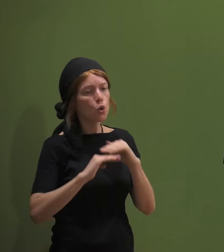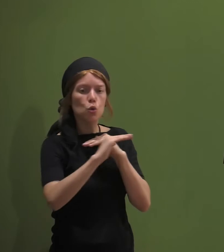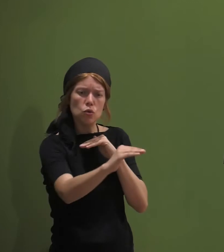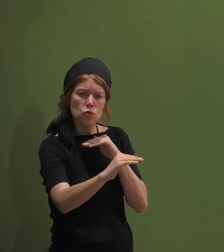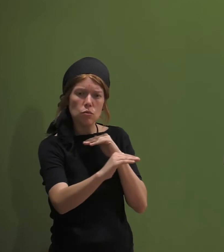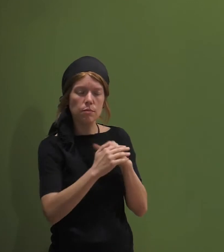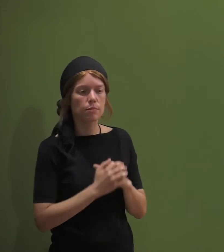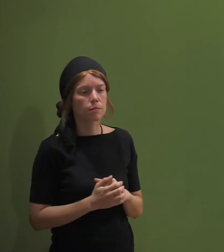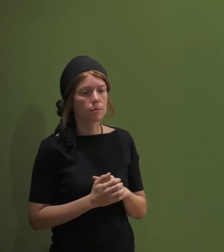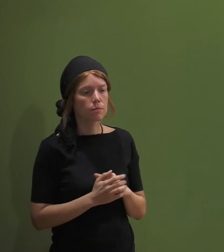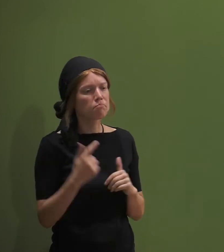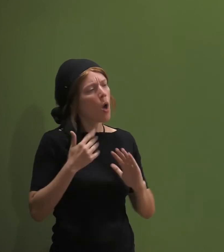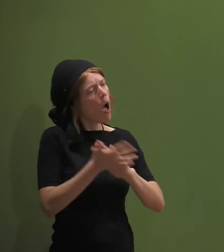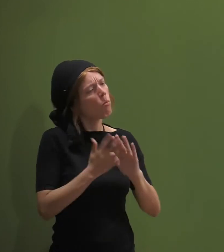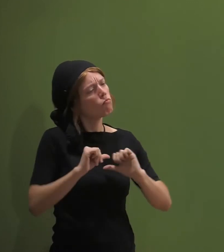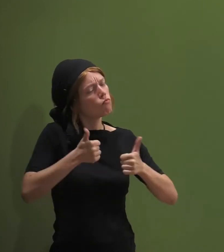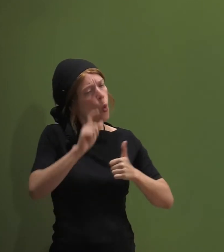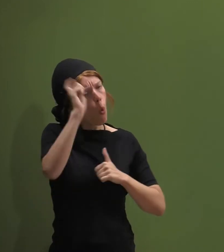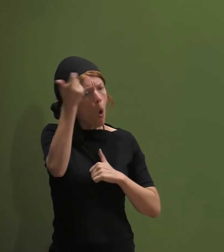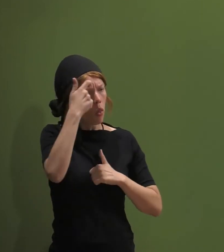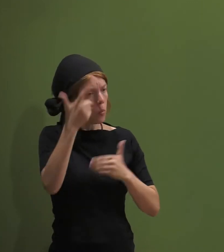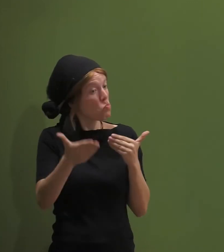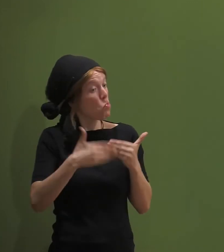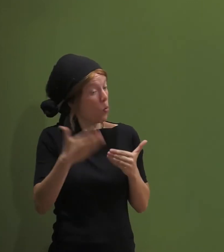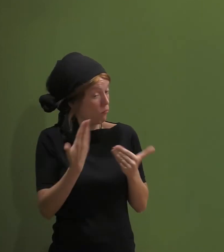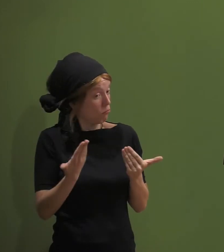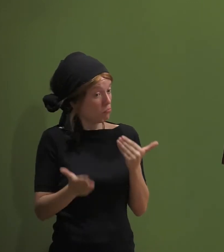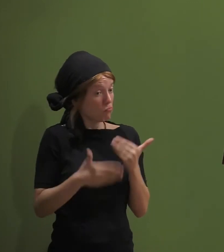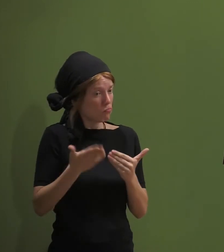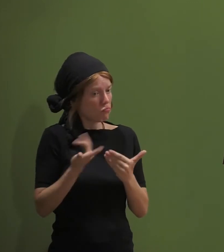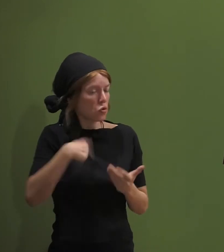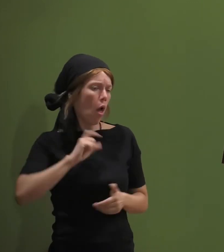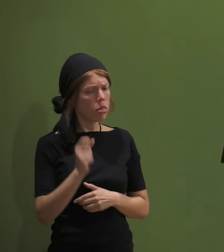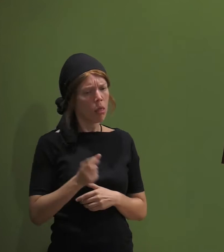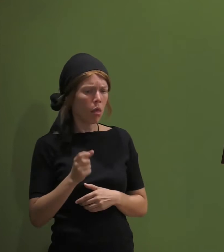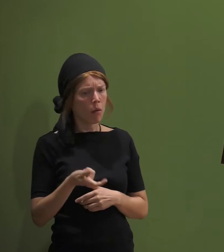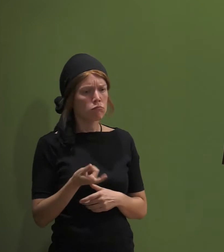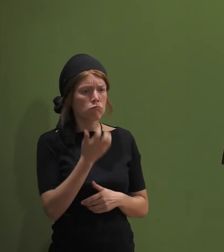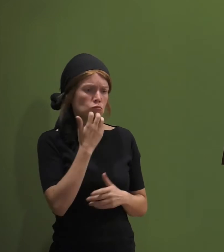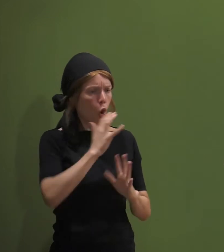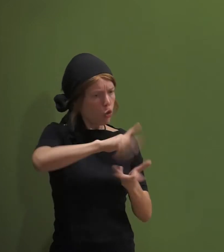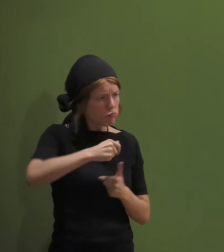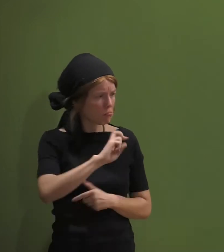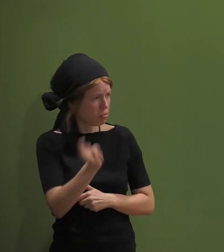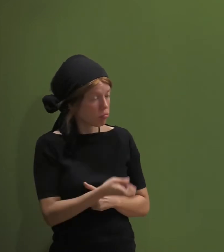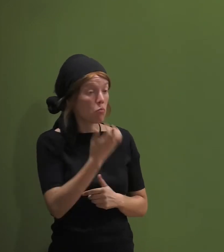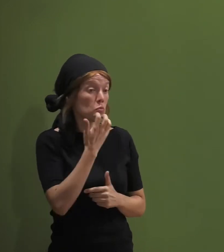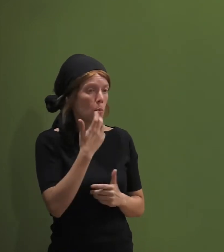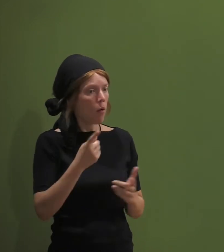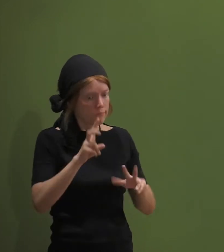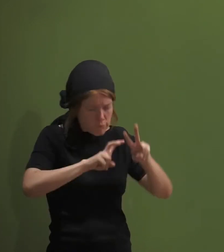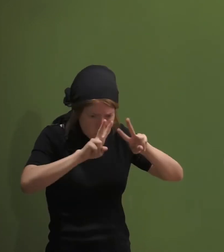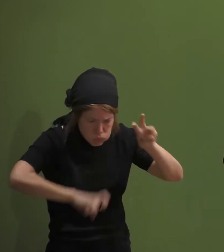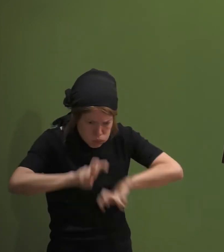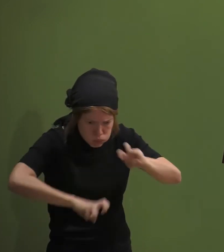Sostenibilidad. Voy a empezar hablándoles de un concepto muy de moda, tan de moda que lo encontramos con frecuencia en muchas noticias. Así, en una rápida